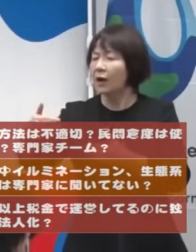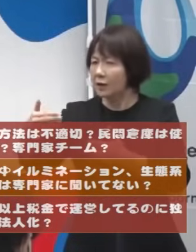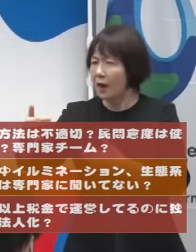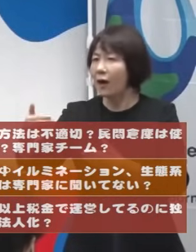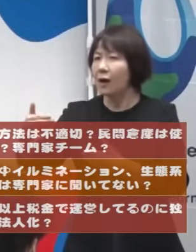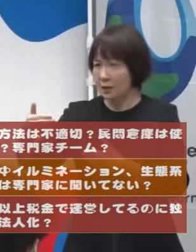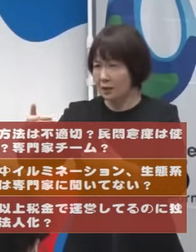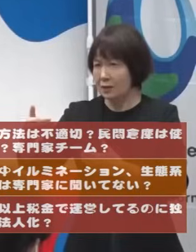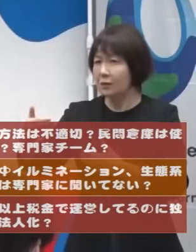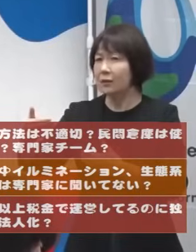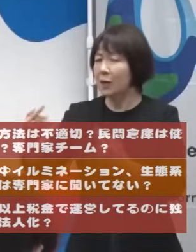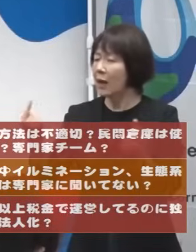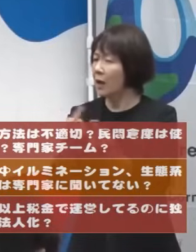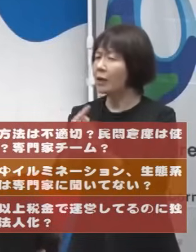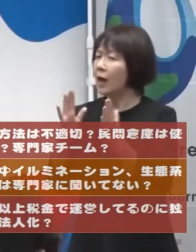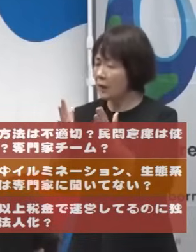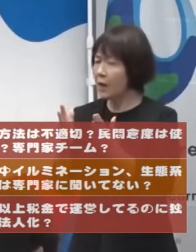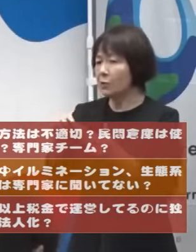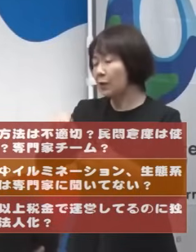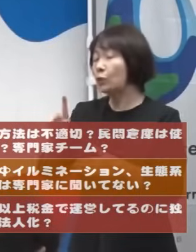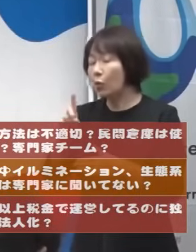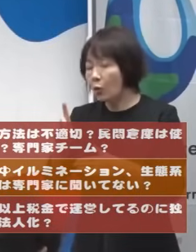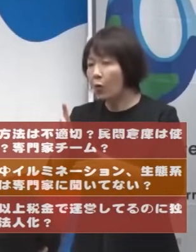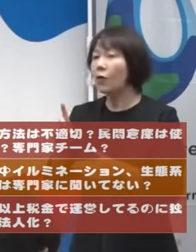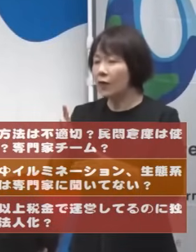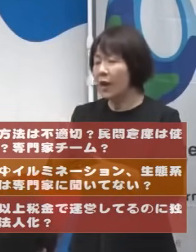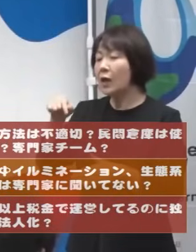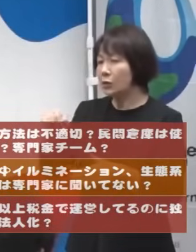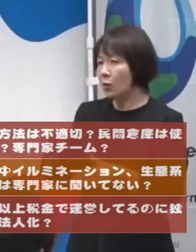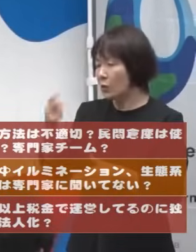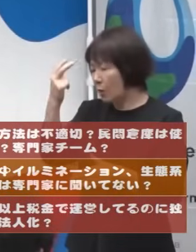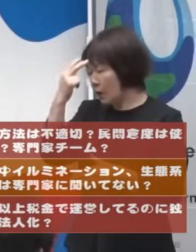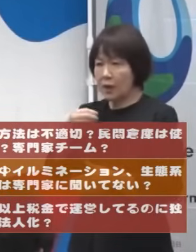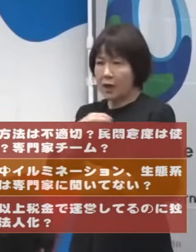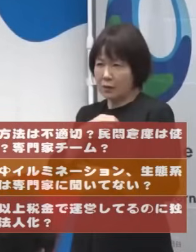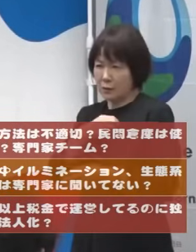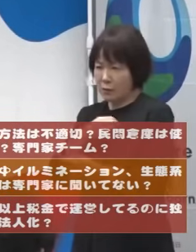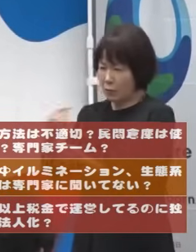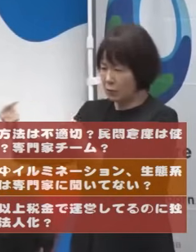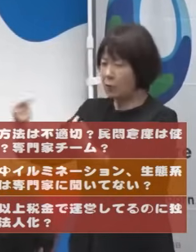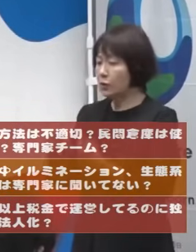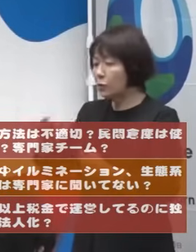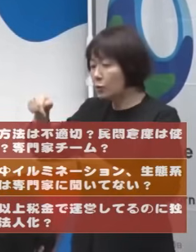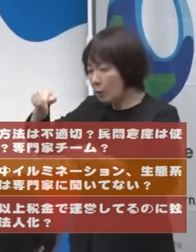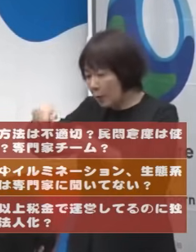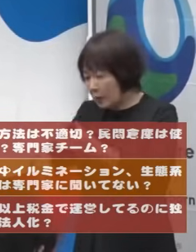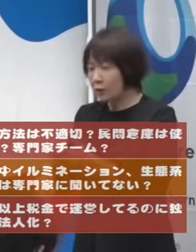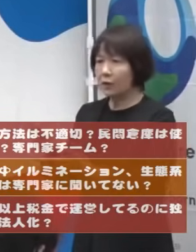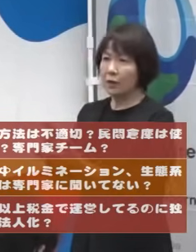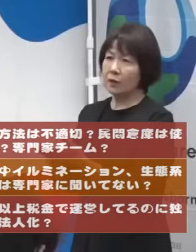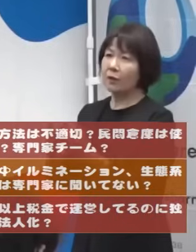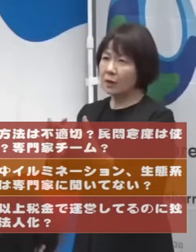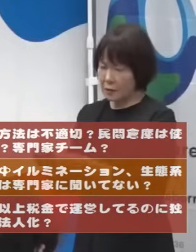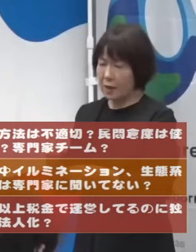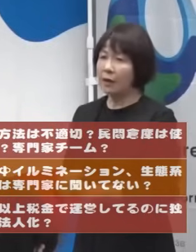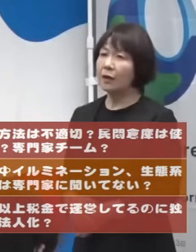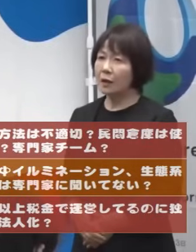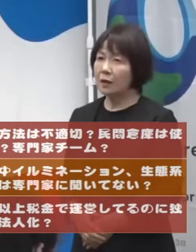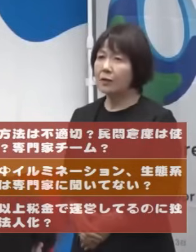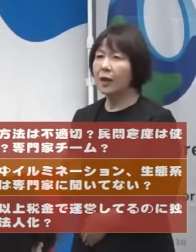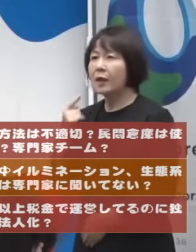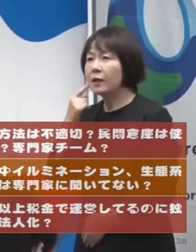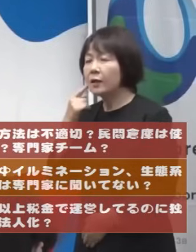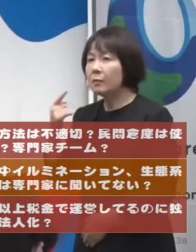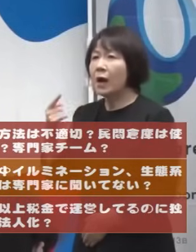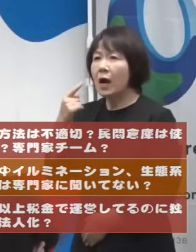で、変化が少ない環境ということで、この場所をですね、ある意味学芸員の指導の下で、この決定をしたと。そしてこの間も毎